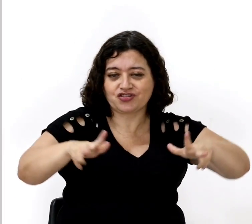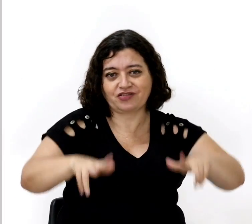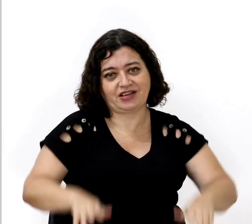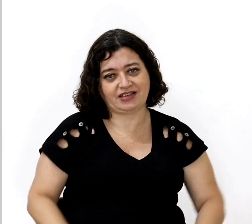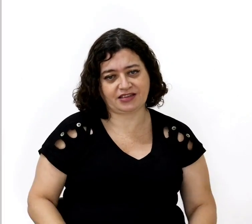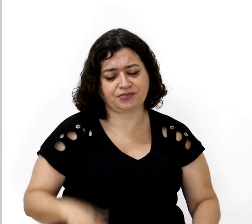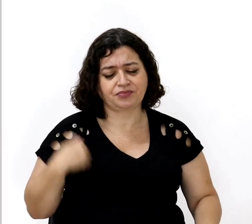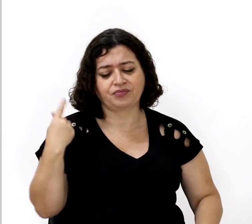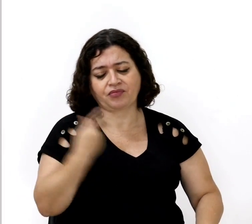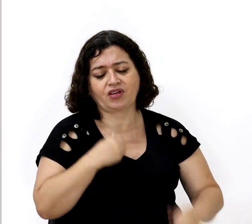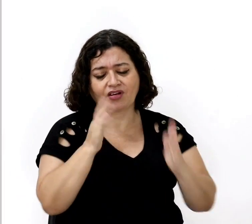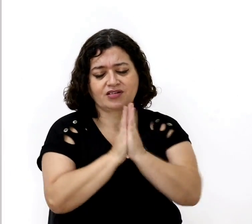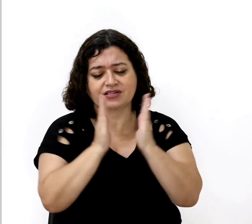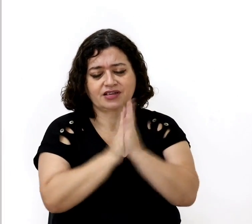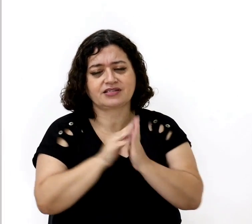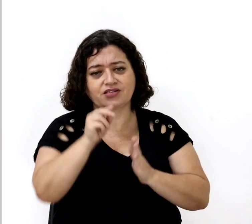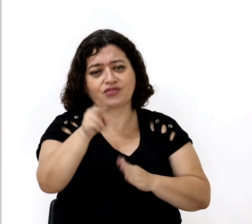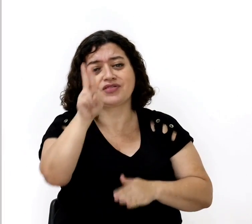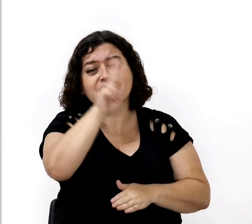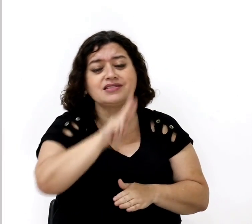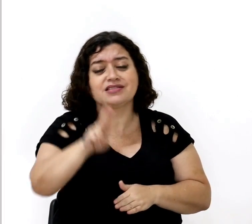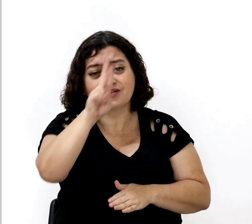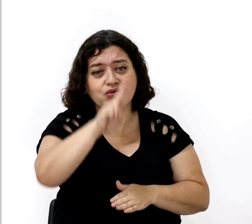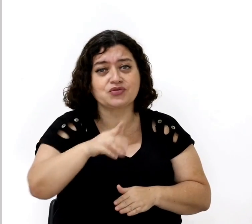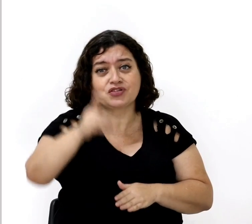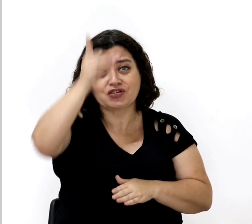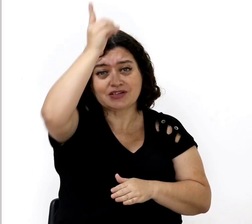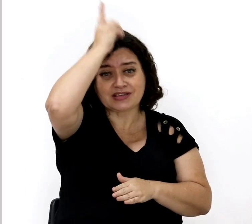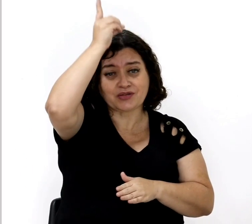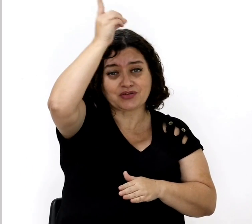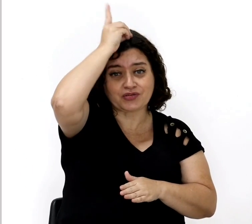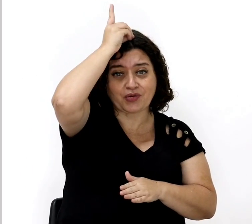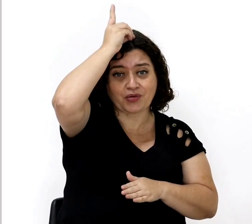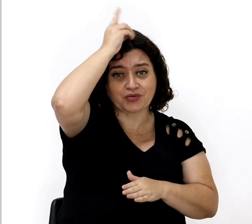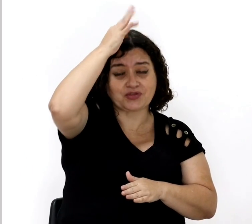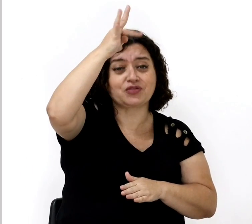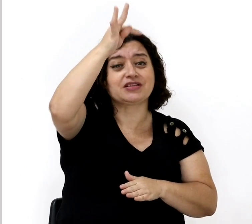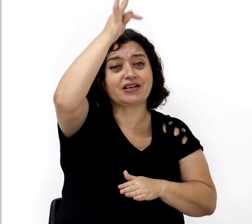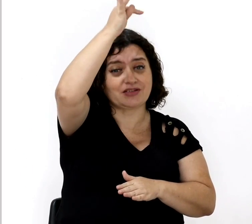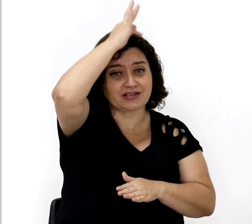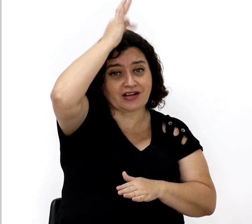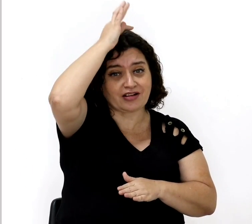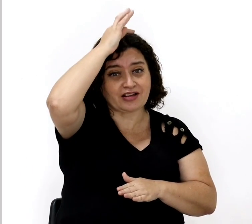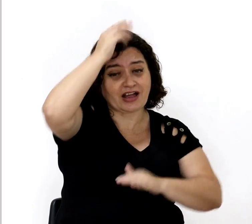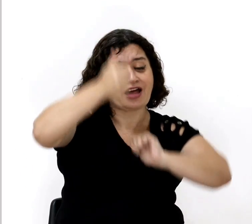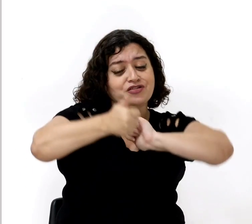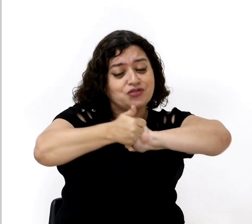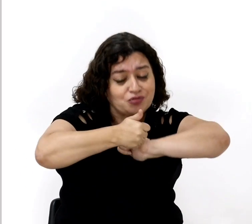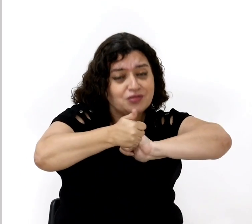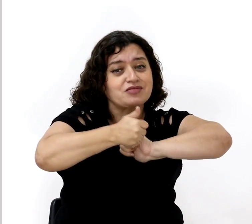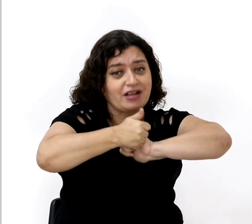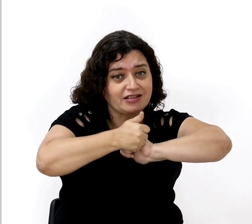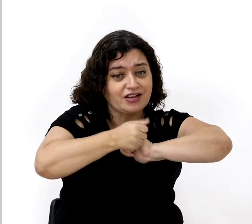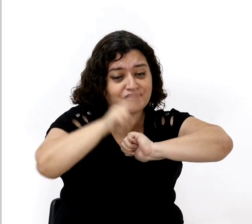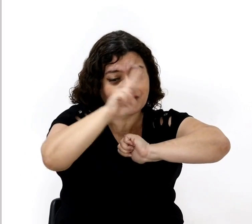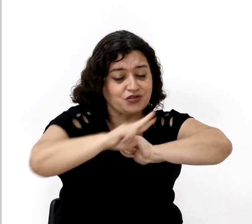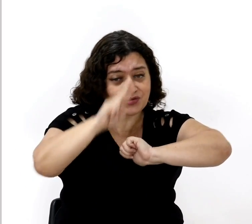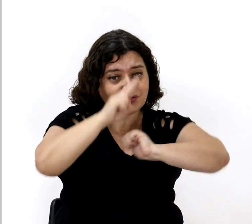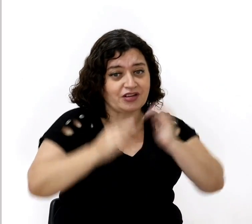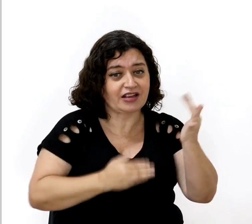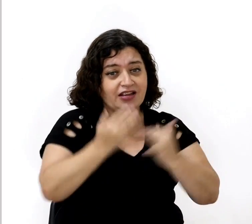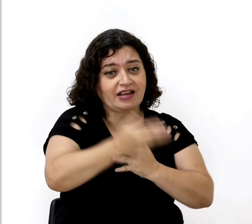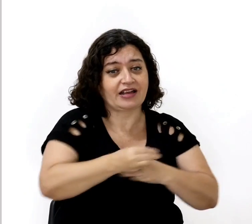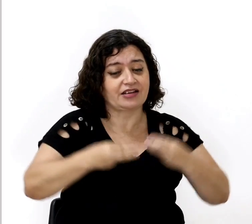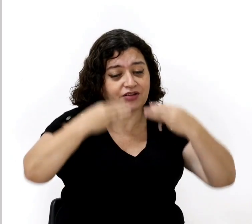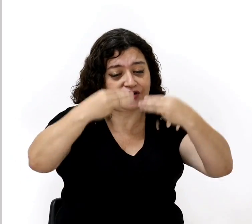a diferença. E a nossa oração é que você use os seus dons, os seus talentos, as suas habilidades,